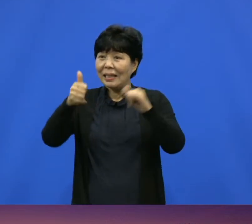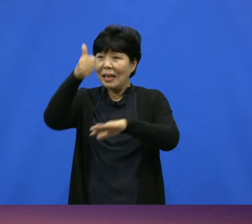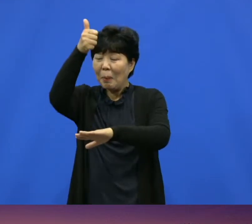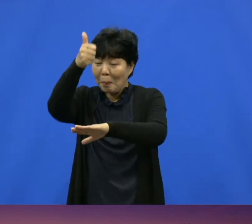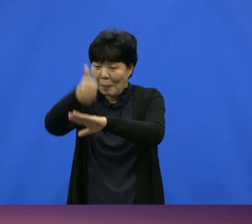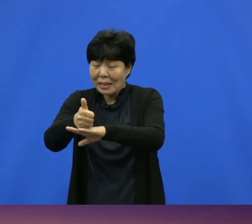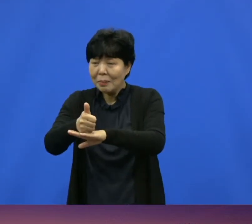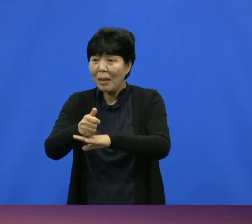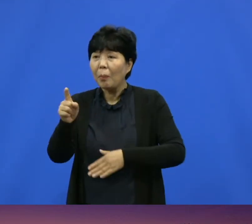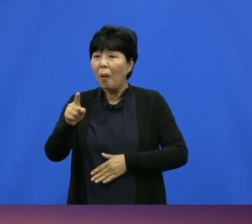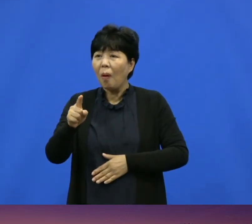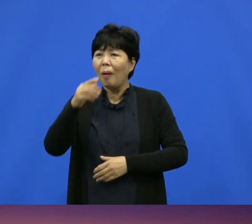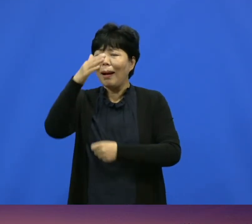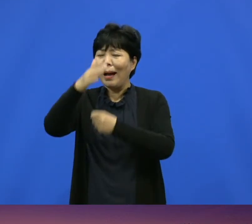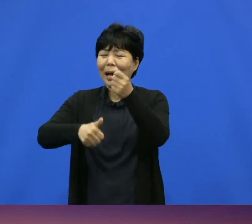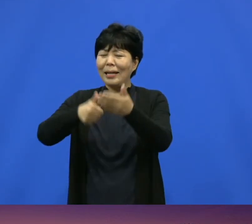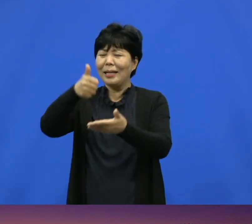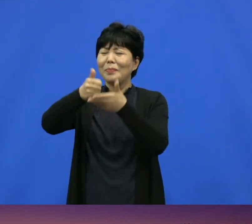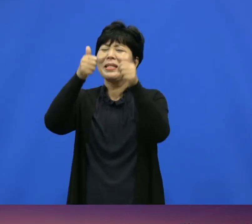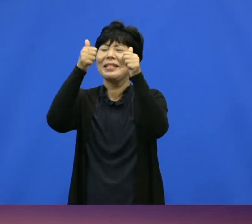하나님이 심판하실 것이기 때문에.